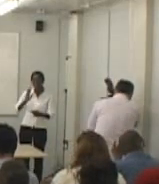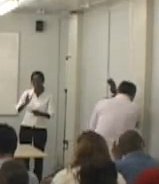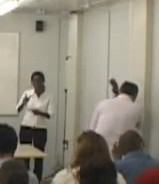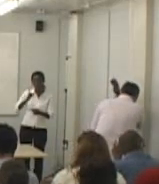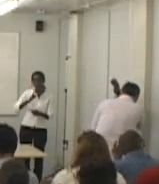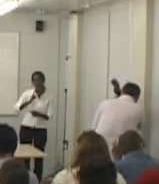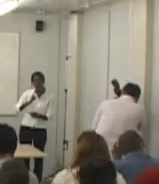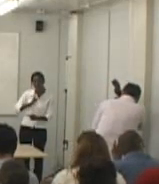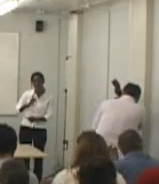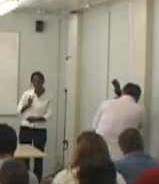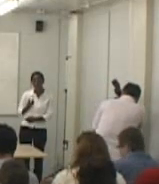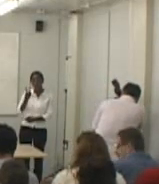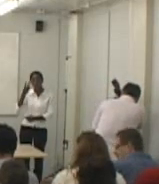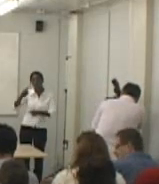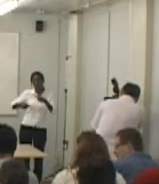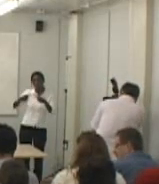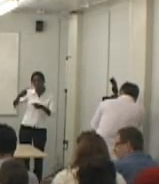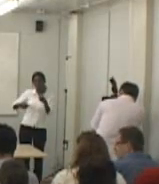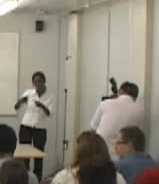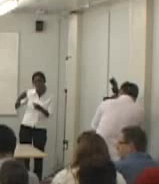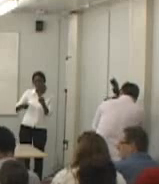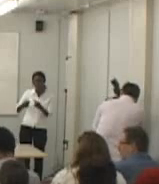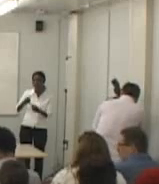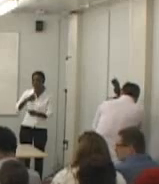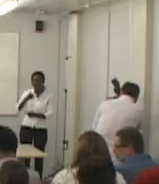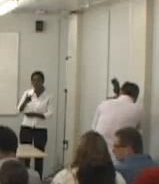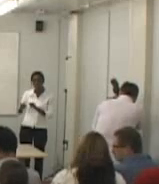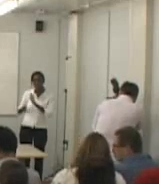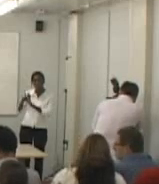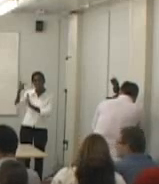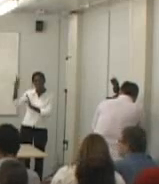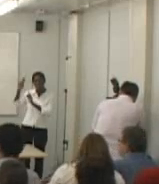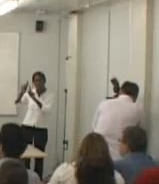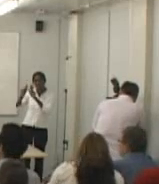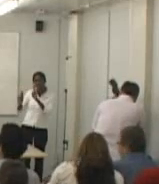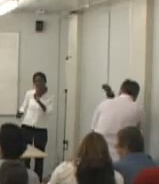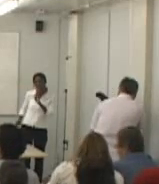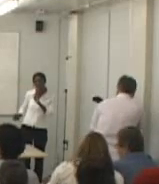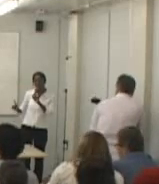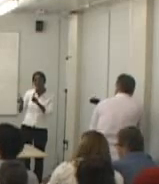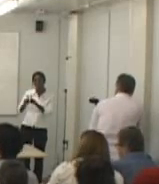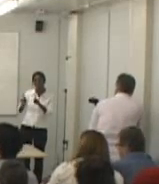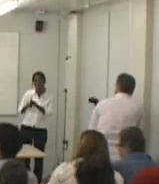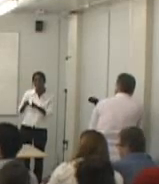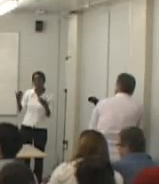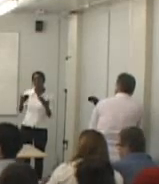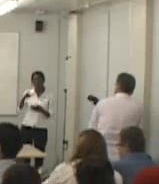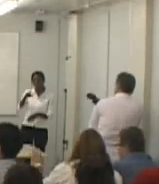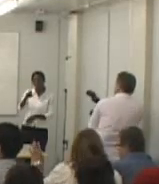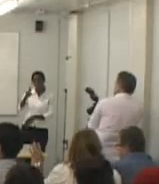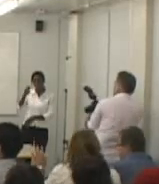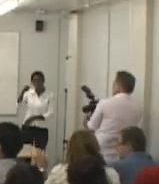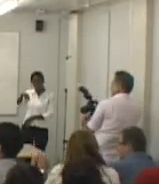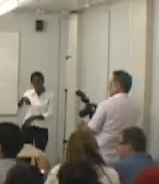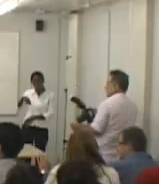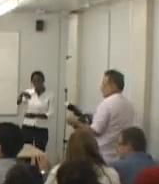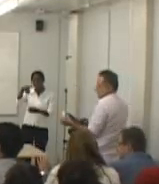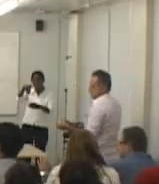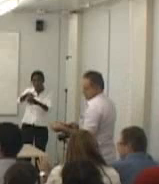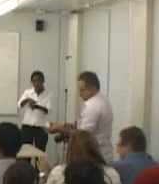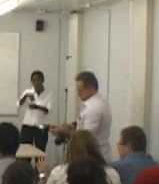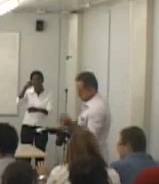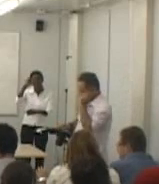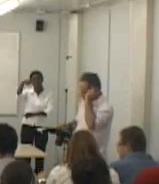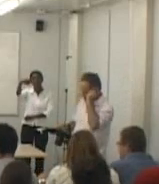no fundão um debate Na praia vermelha um em Macaé e realizaremos agora o último aqui em xiré a as eleições serão na semana na